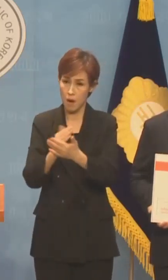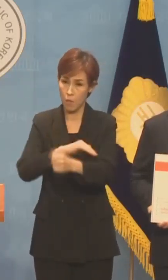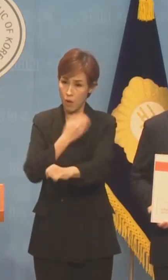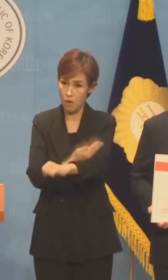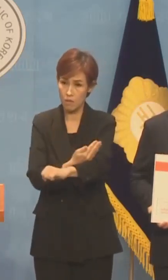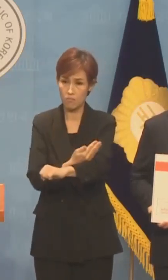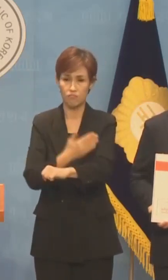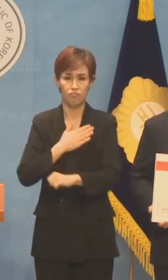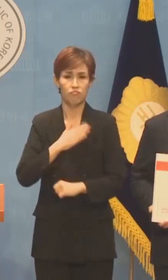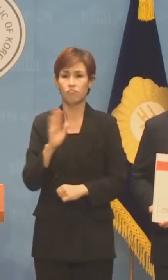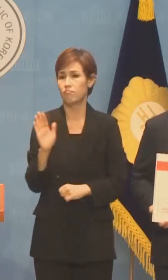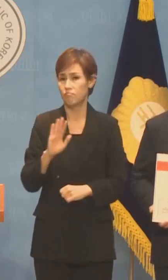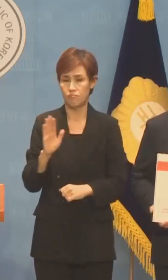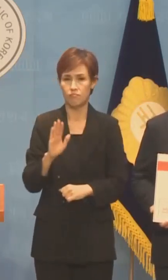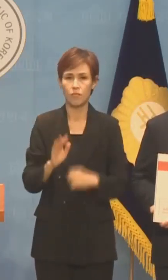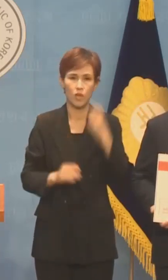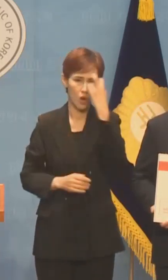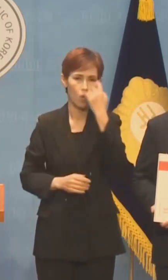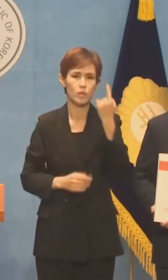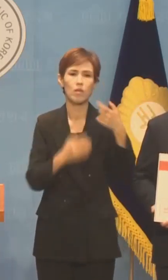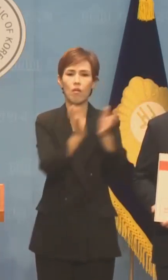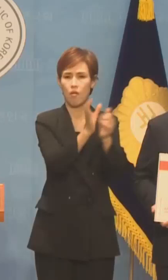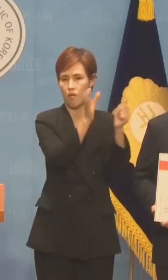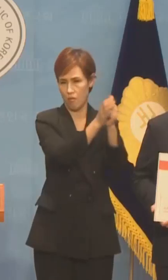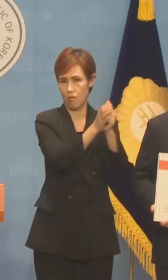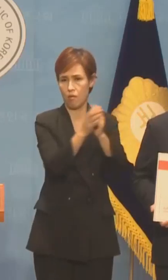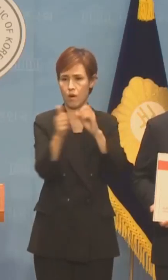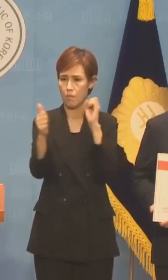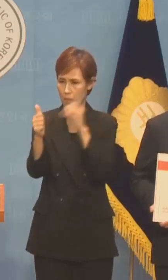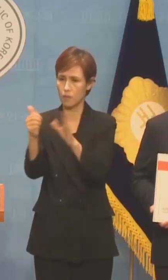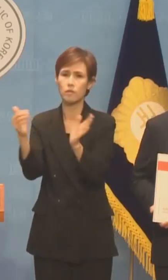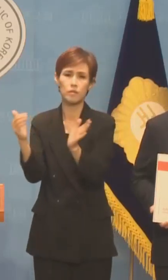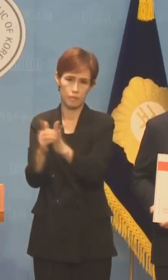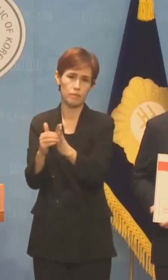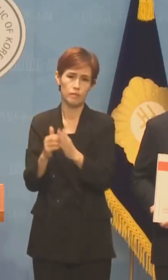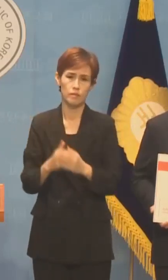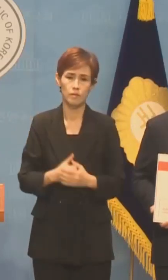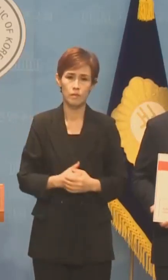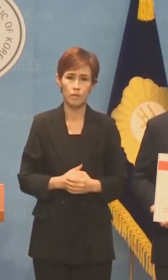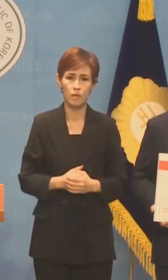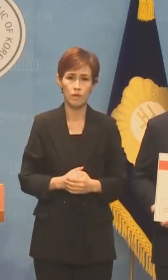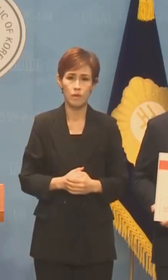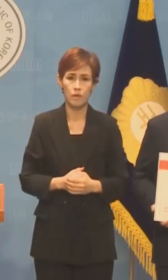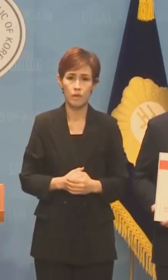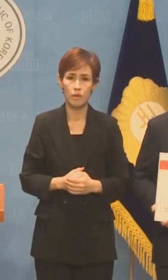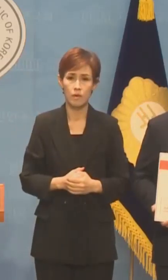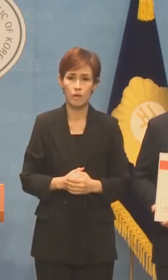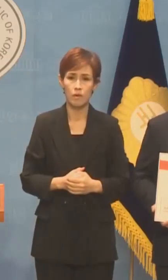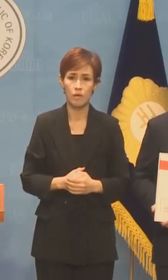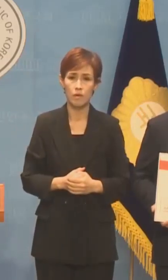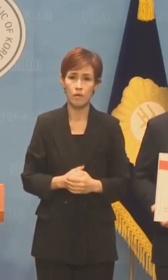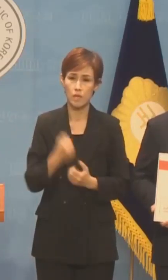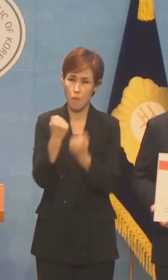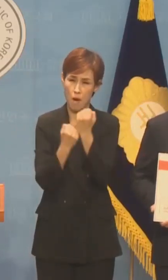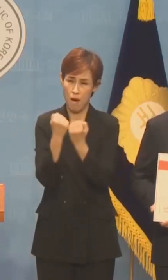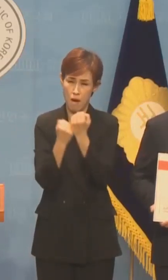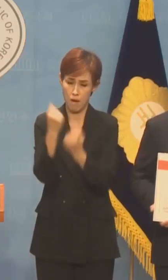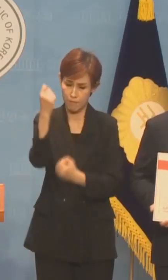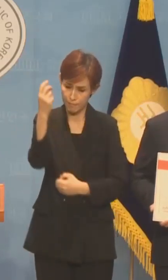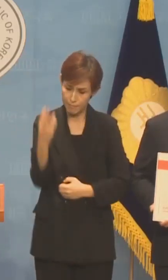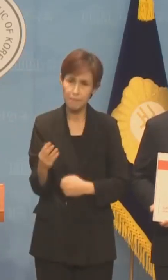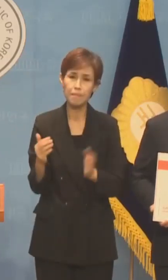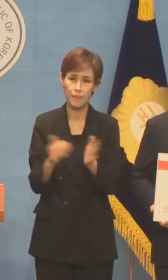제한권은 경호처에 있다고 수차례 직접 설명을 했습니다. 이것도 수차례를 설명을